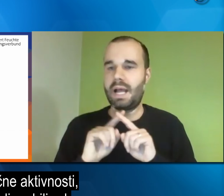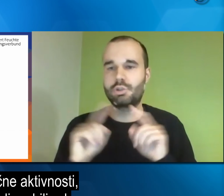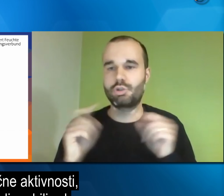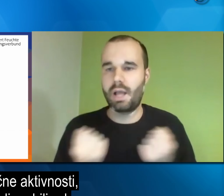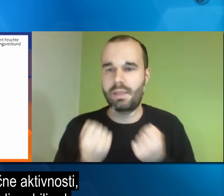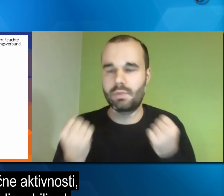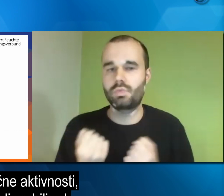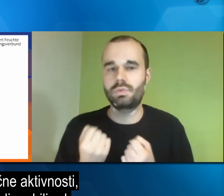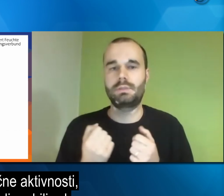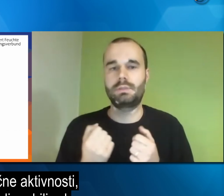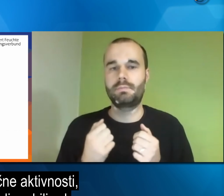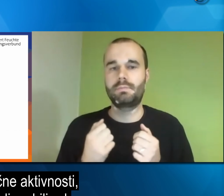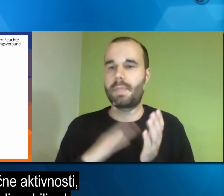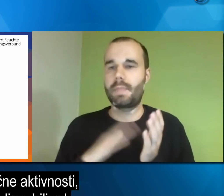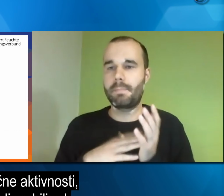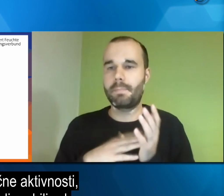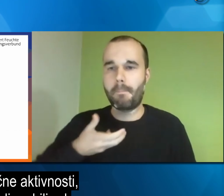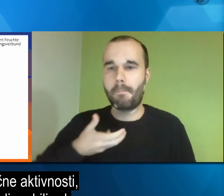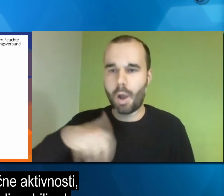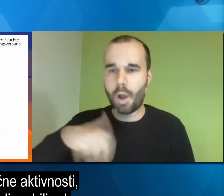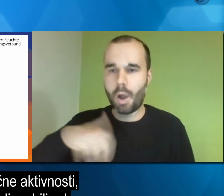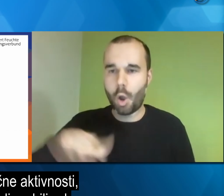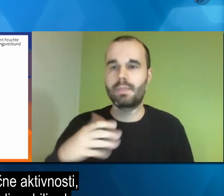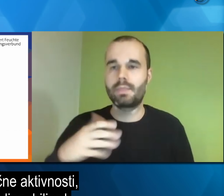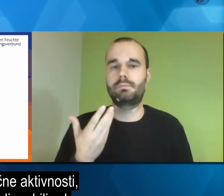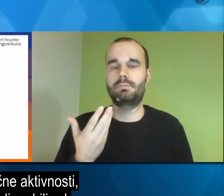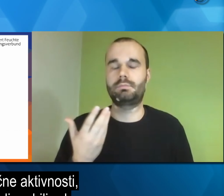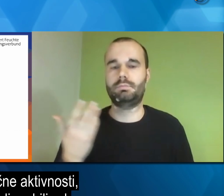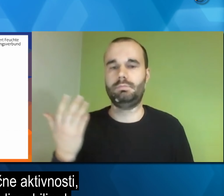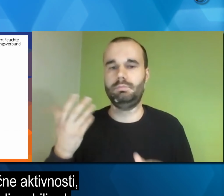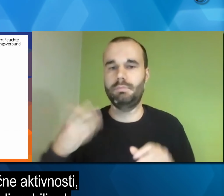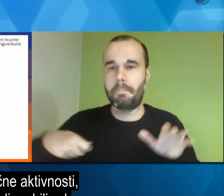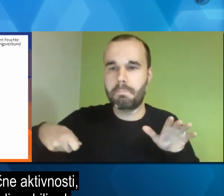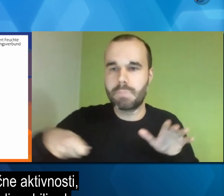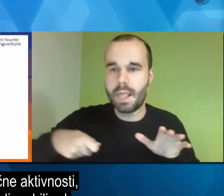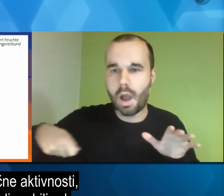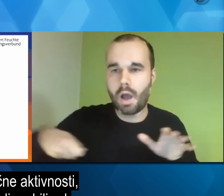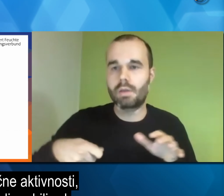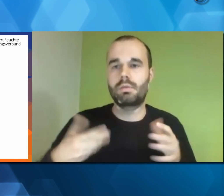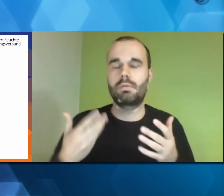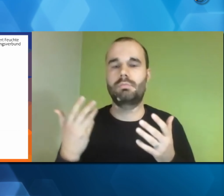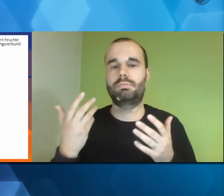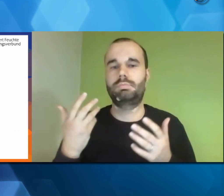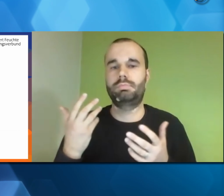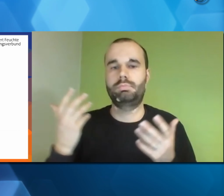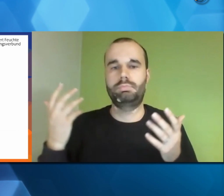res različne aktivnosti, naprimer bowling, biljard.